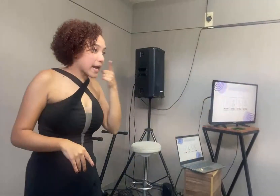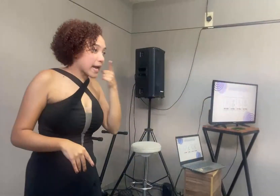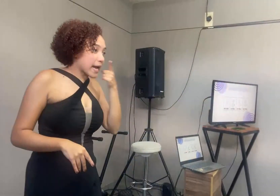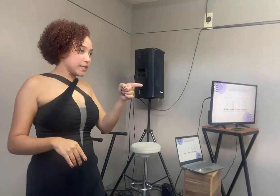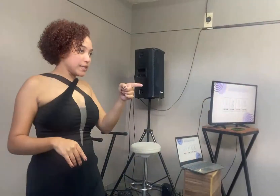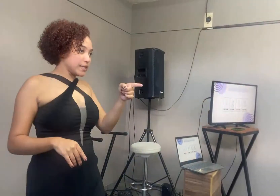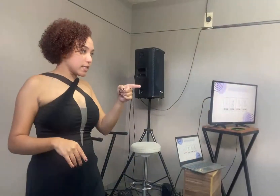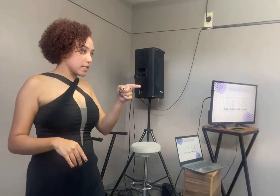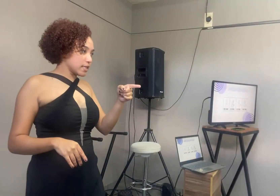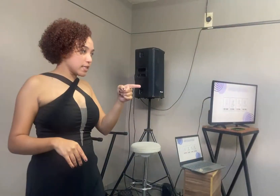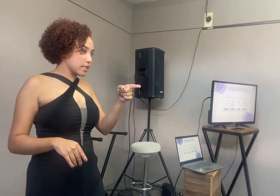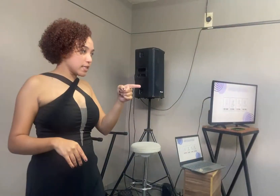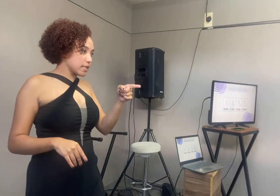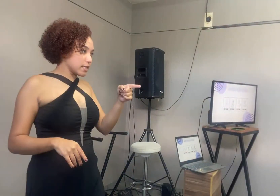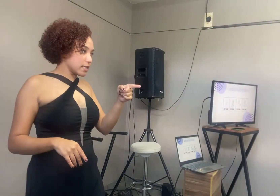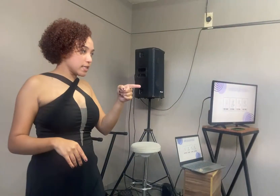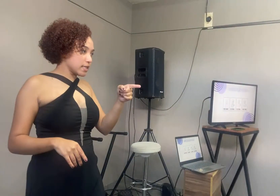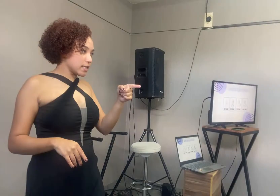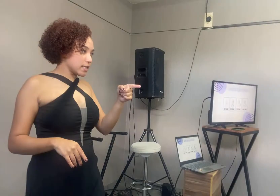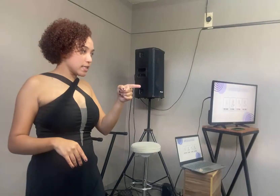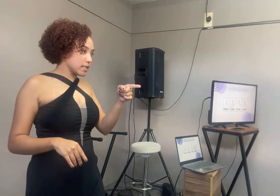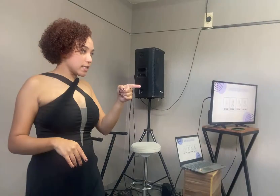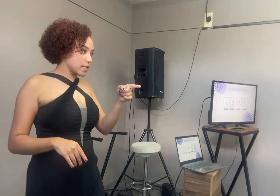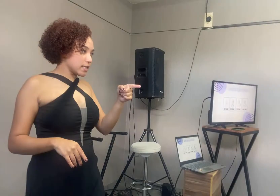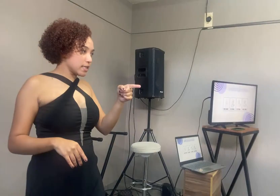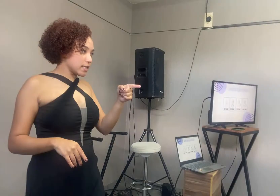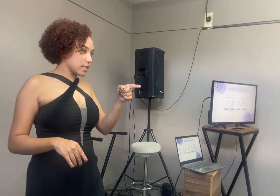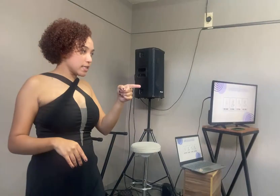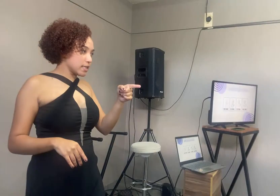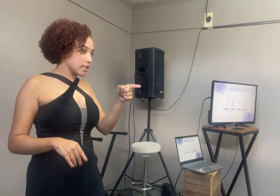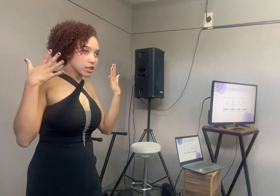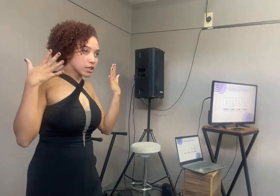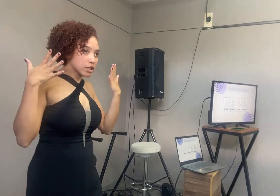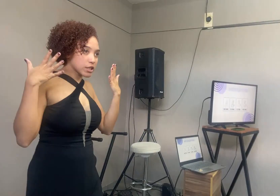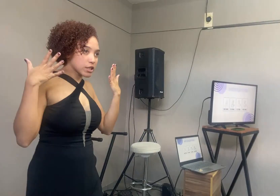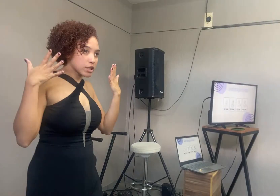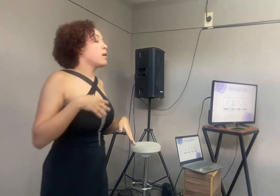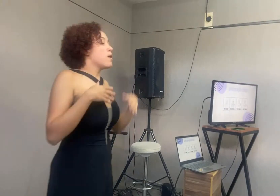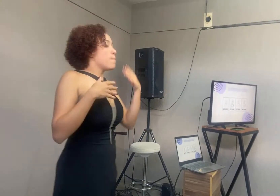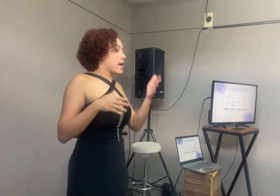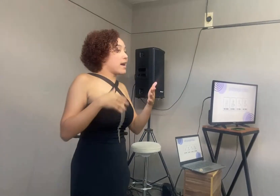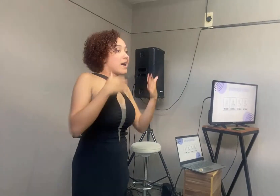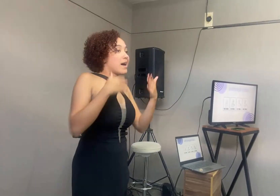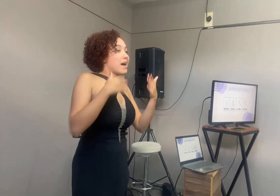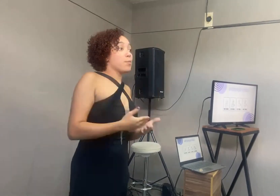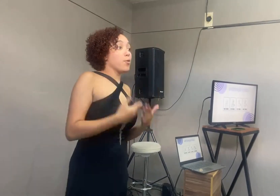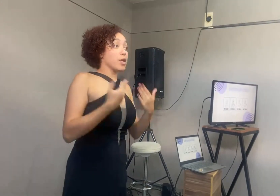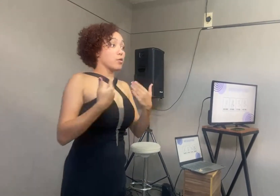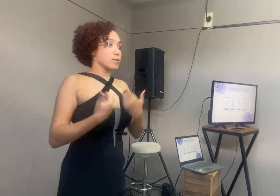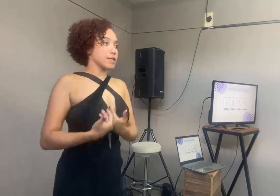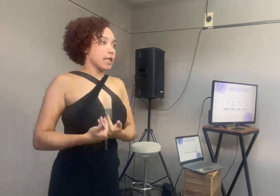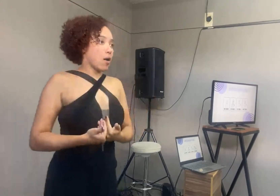característica física dela ou psicológica para atribuir um